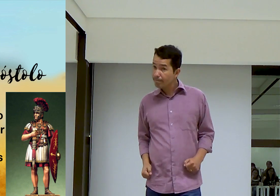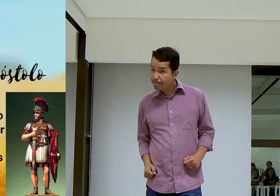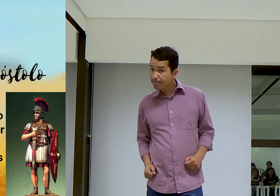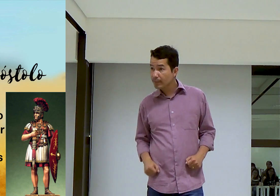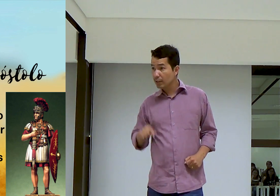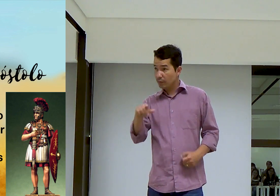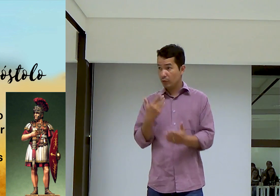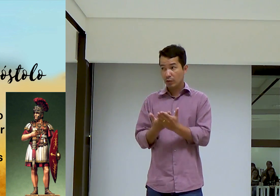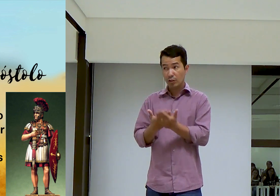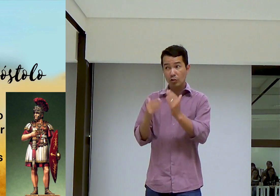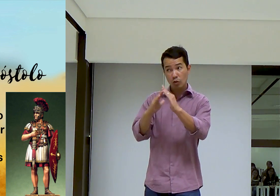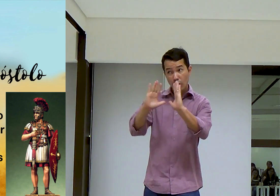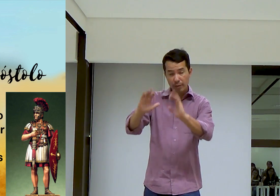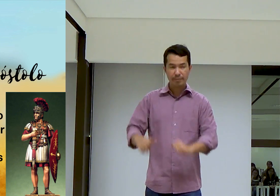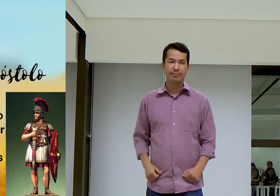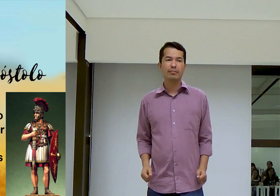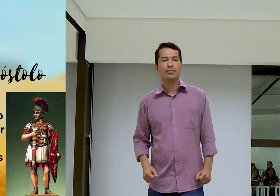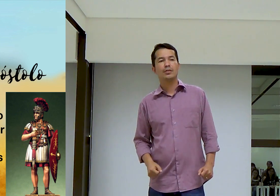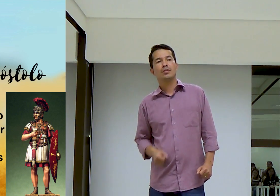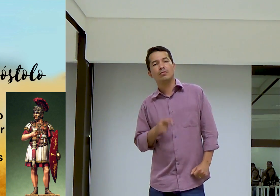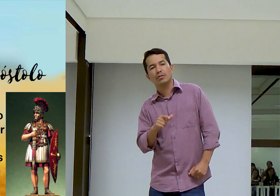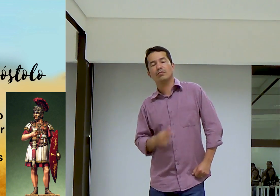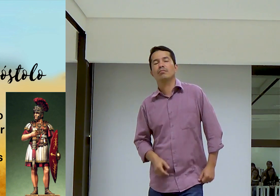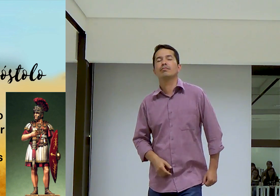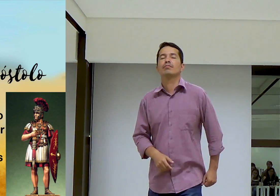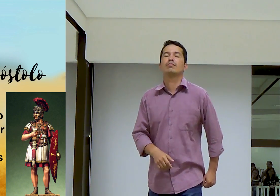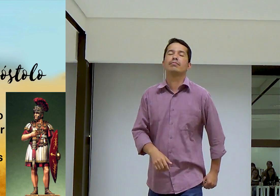na sua escola, você estuda na escola